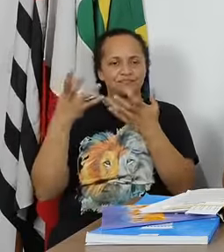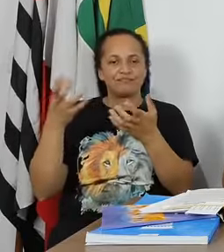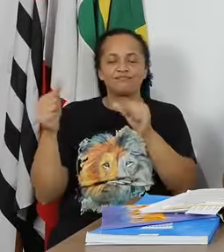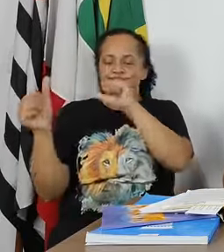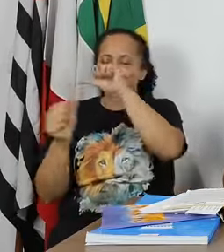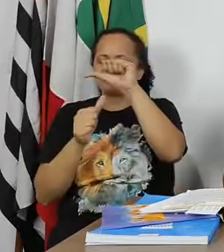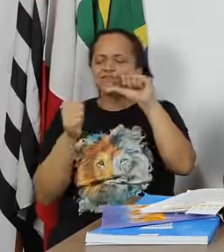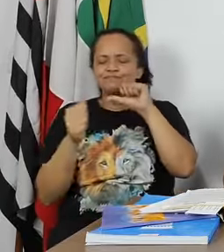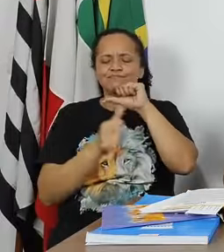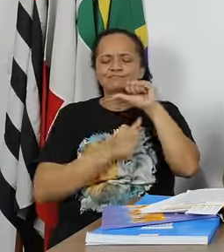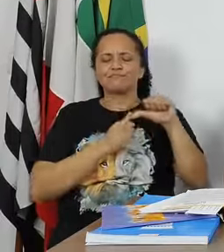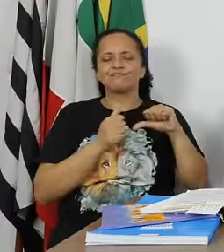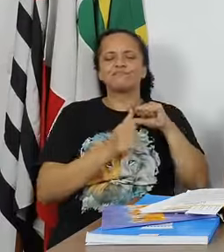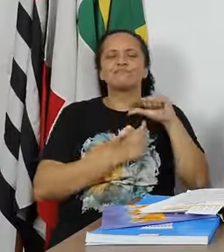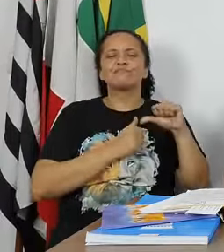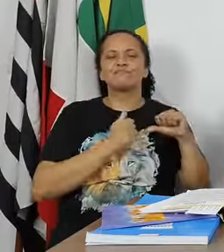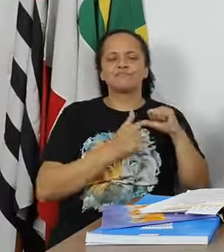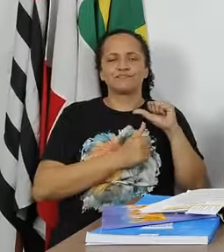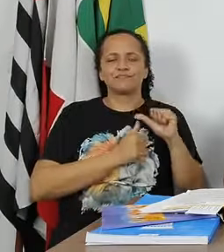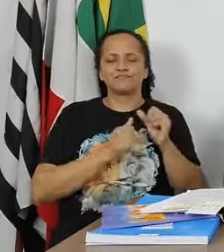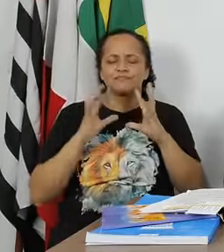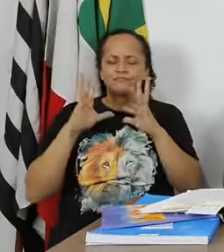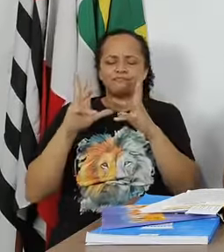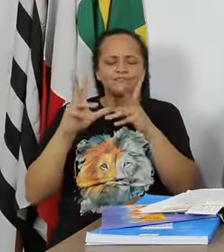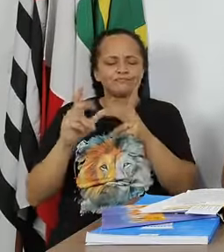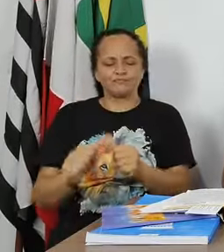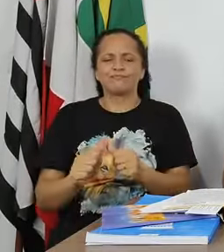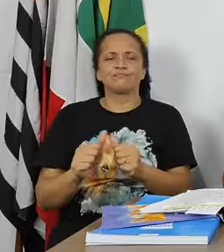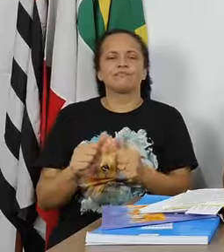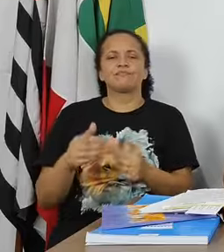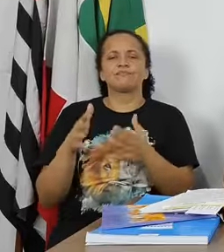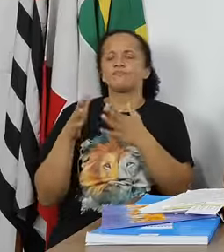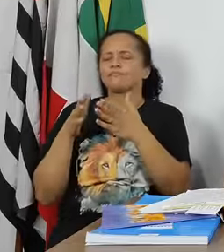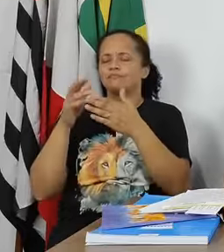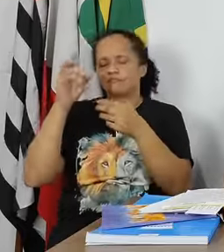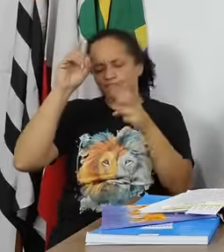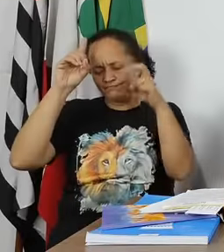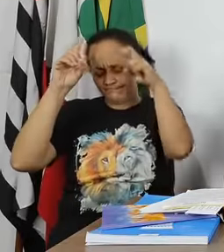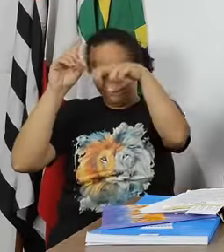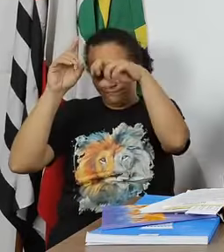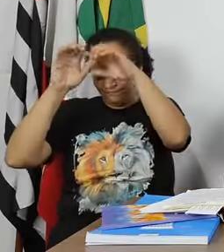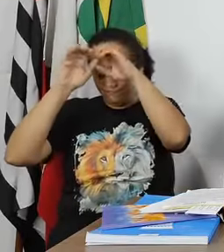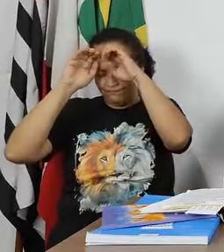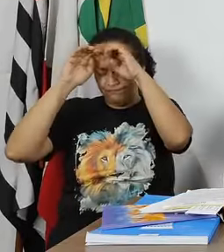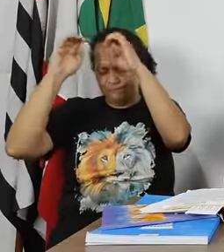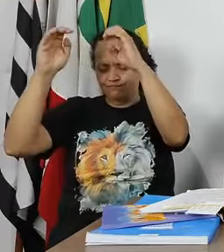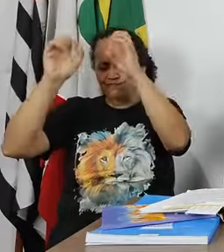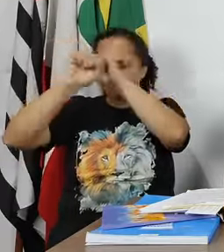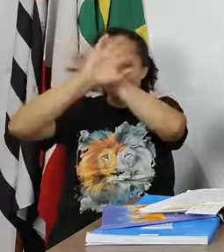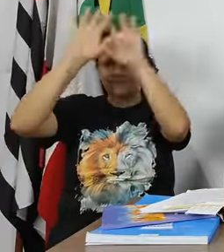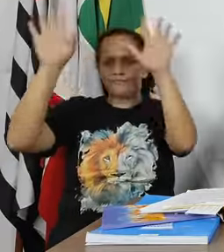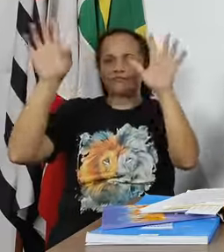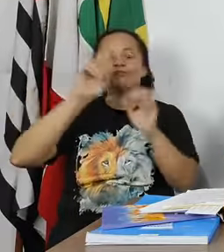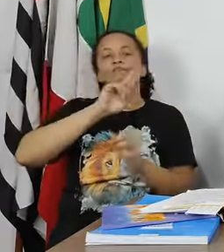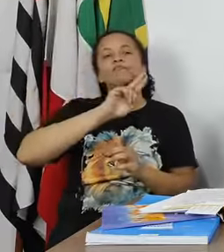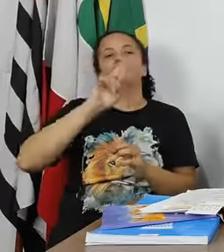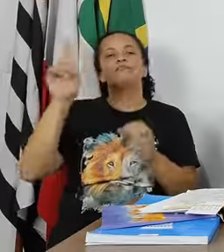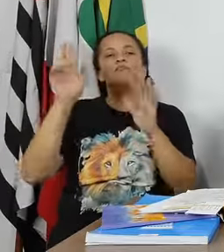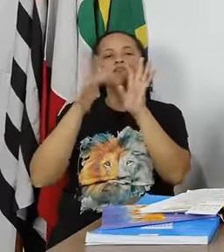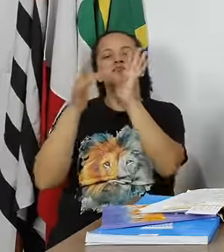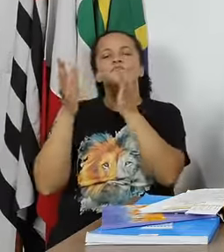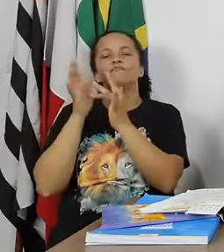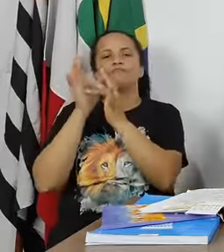sair completamente diferente da forma que entramos aqui hoje, Senhor. Por isso nós rendemos toda a honra e toda a glória a Ti, em nome de Jesus.